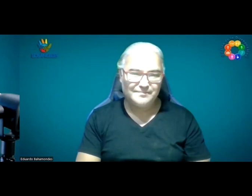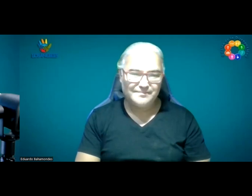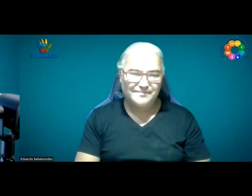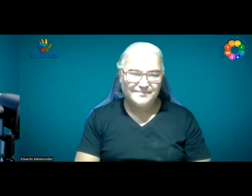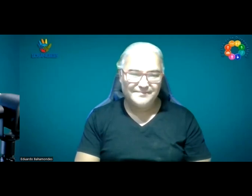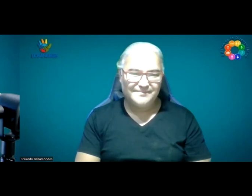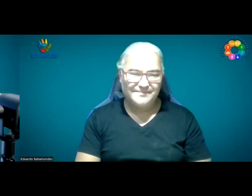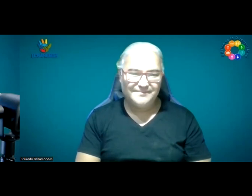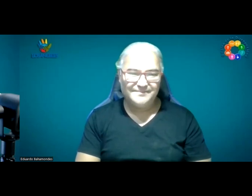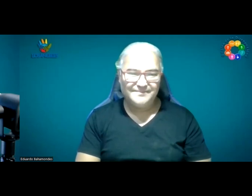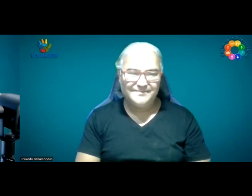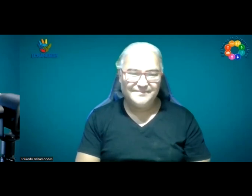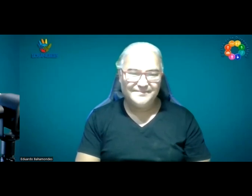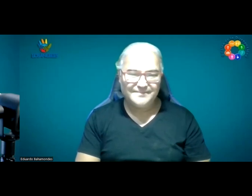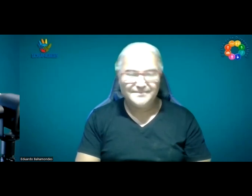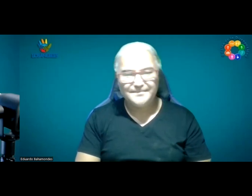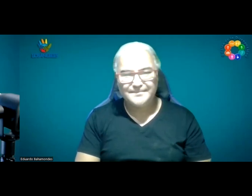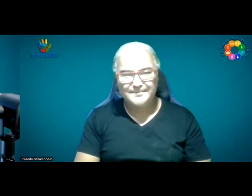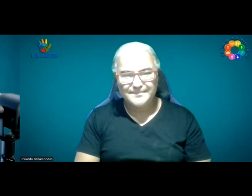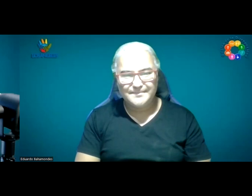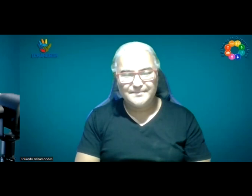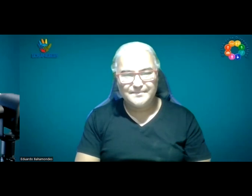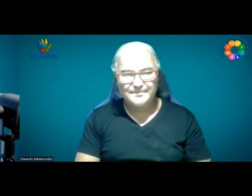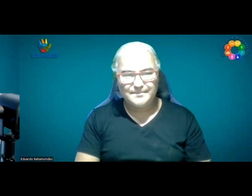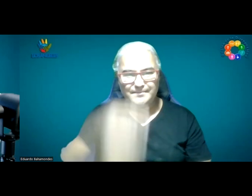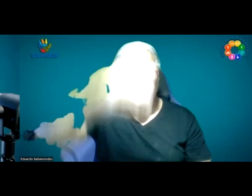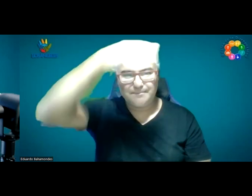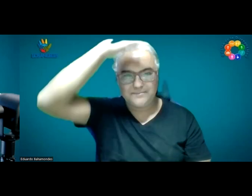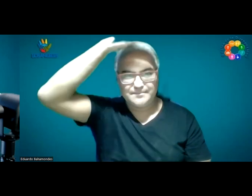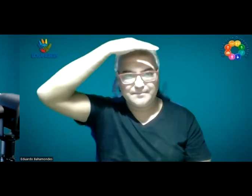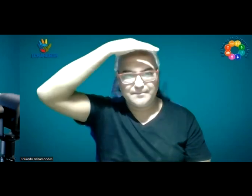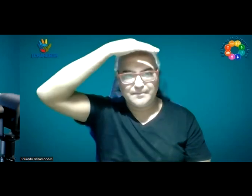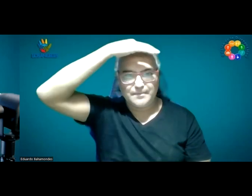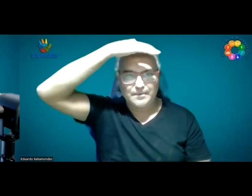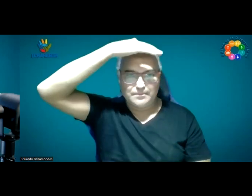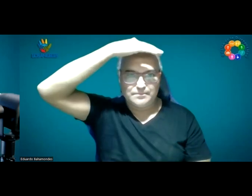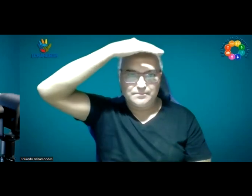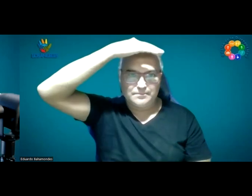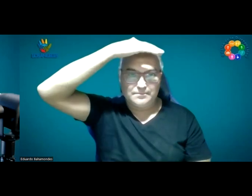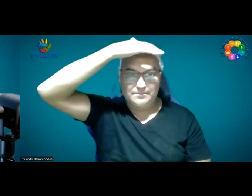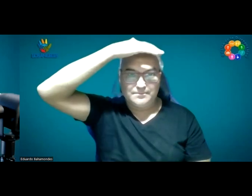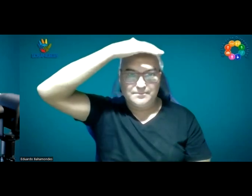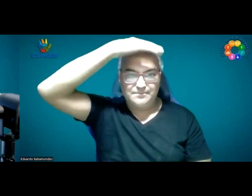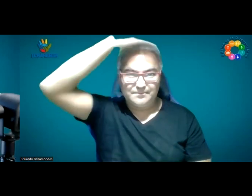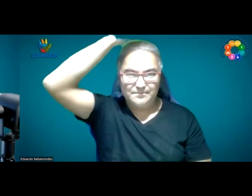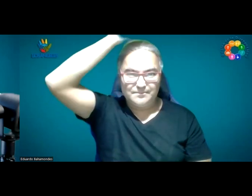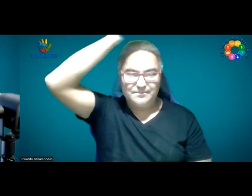ese objeto dar una acción. ¿Qué sería? ¿Qué acción sería esa seña?